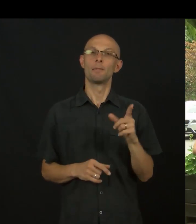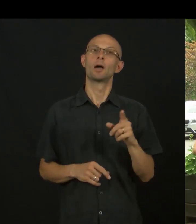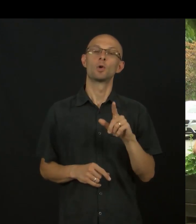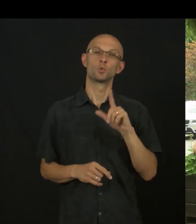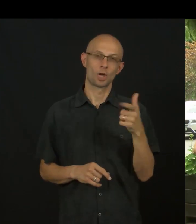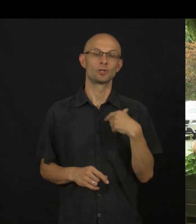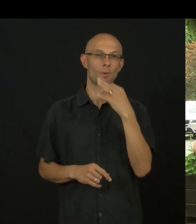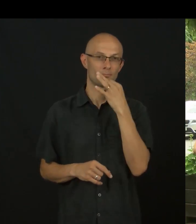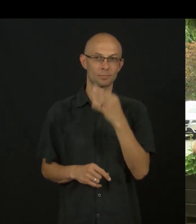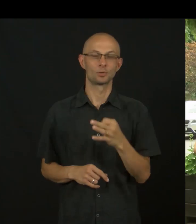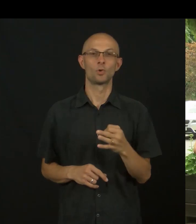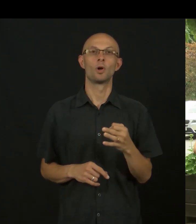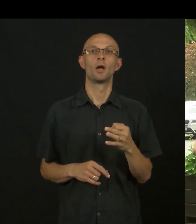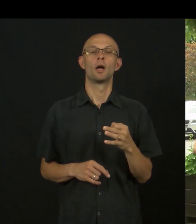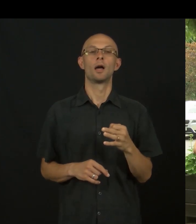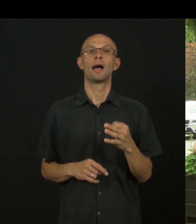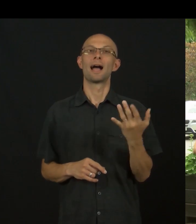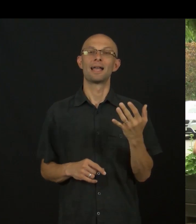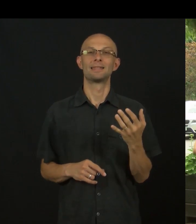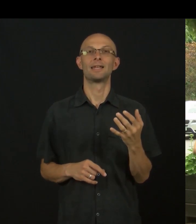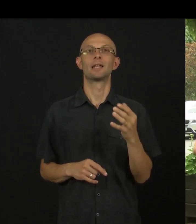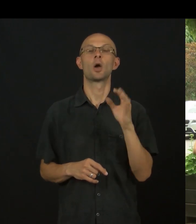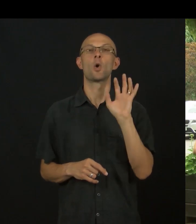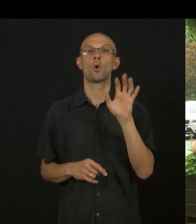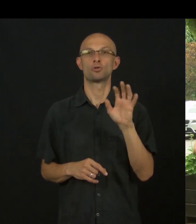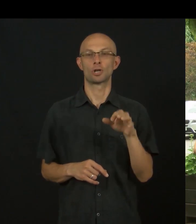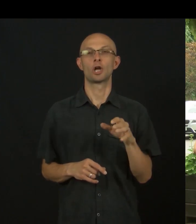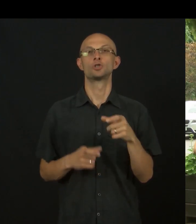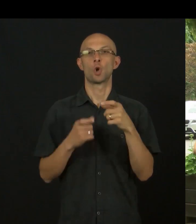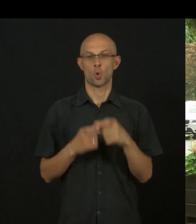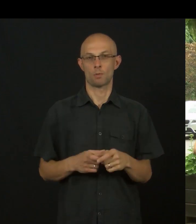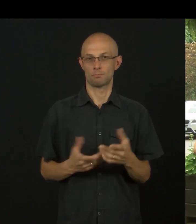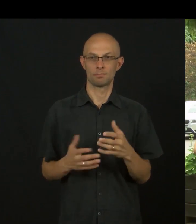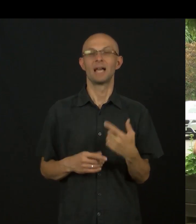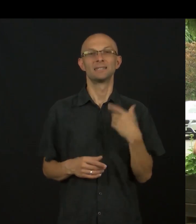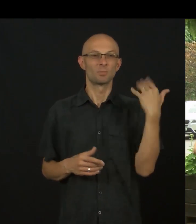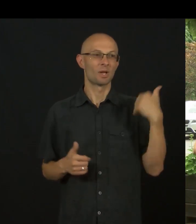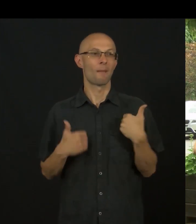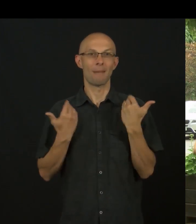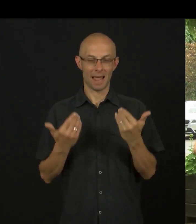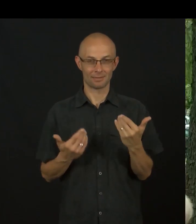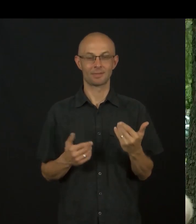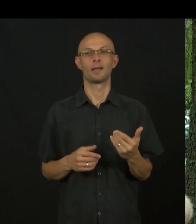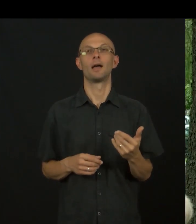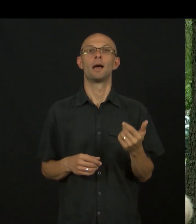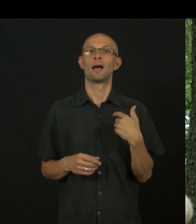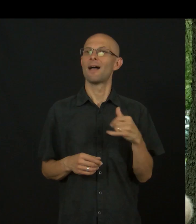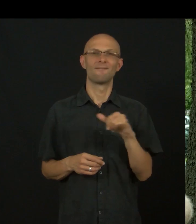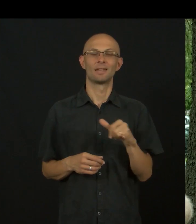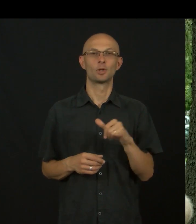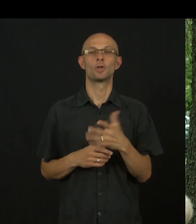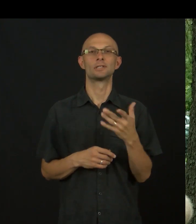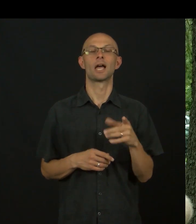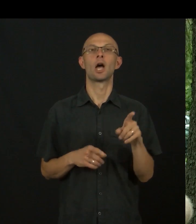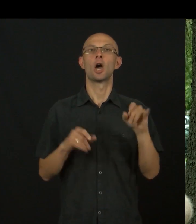Ampak drugače se ve, da kot tarkarski klub, kateri je bolj in da kaj? Ja, spet, ker sem bil mlad, sem bil vedno